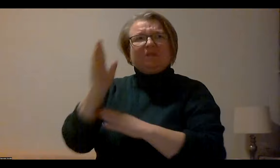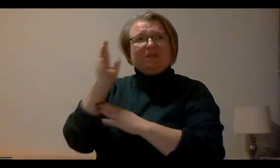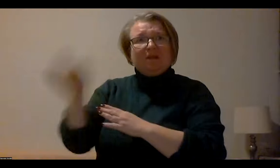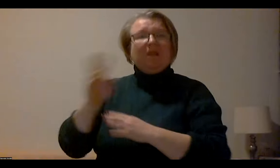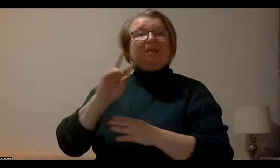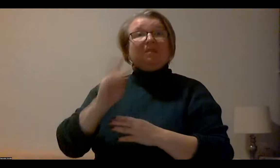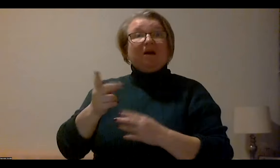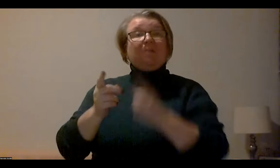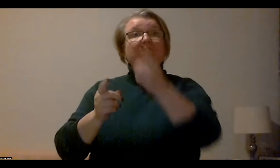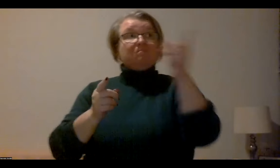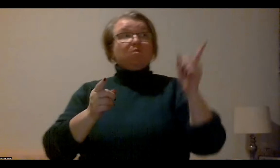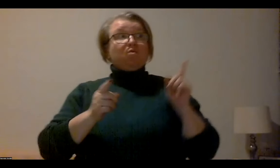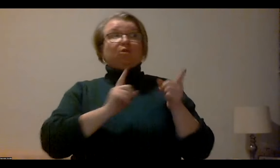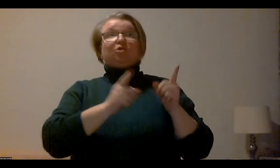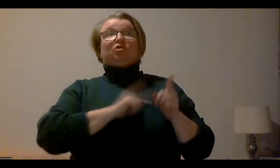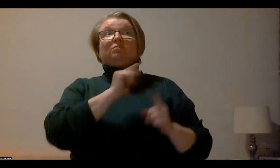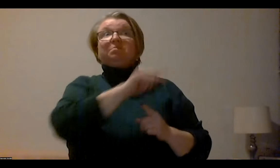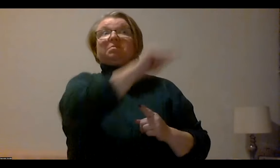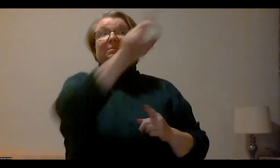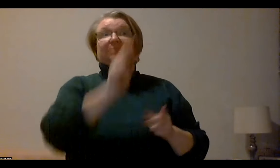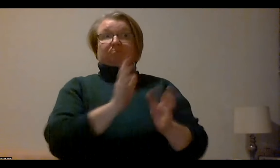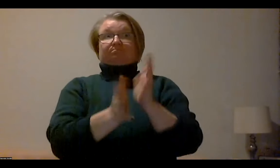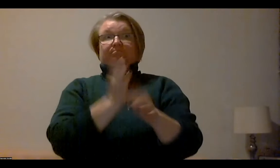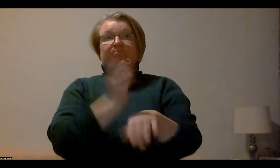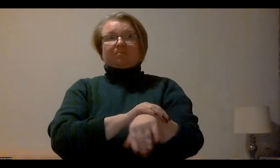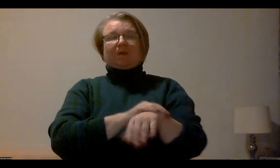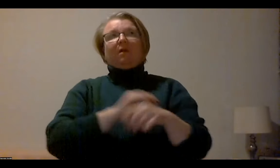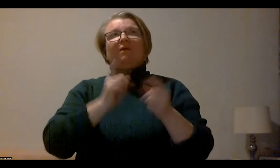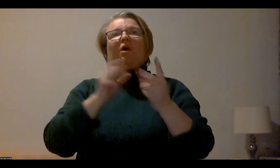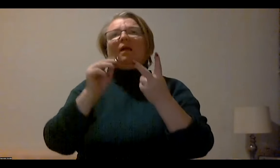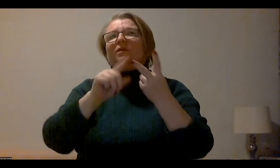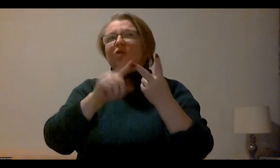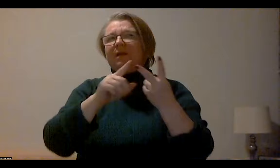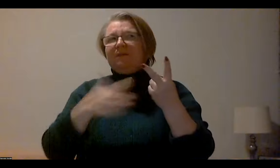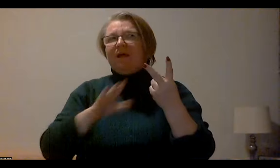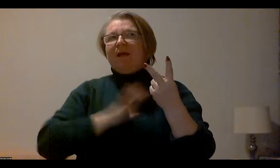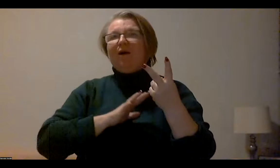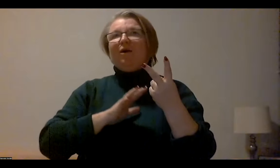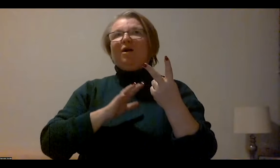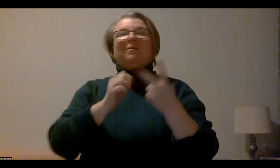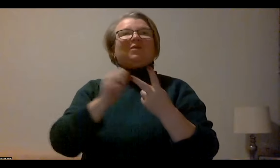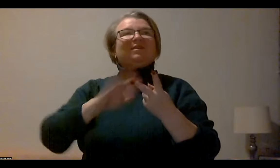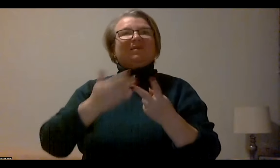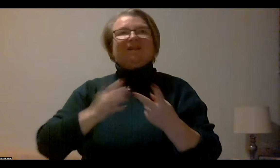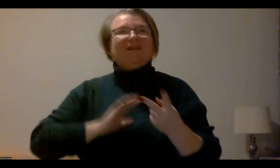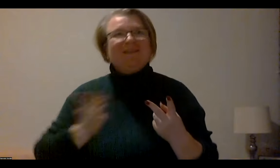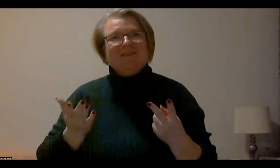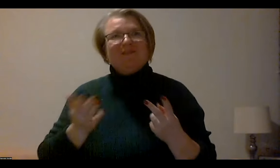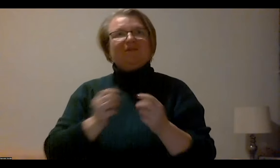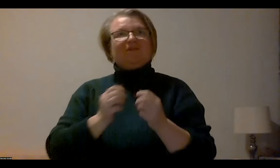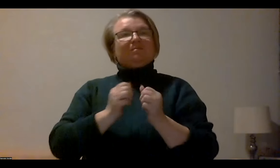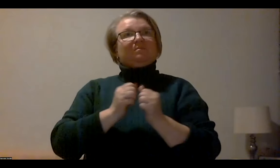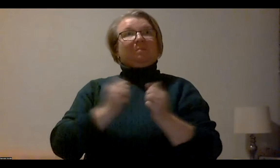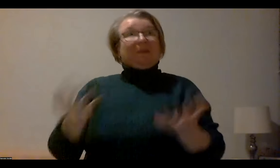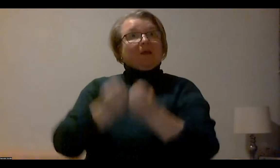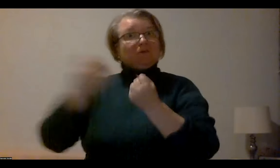Siellä, mä tiedän, että siellä on yksi tulkki, että todella miksi ei heitä voi käyttää, tai me tiedetään, että on viittomakielen taitoisia henkilöitä, joita voisi